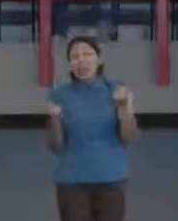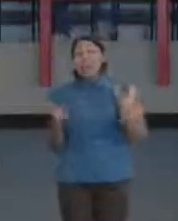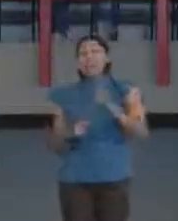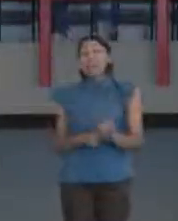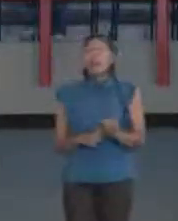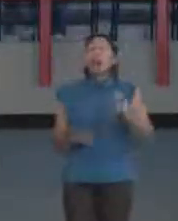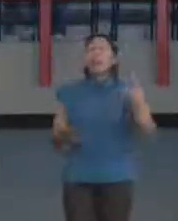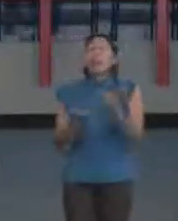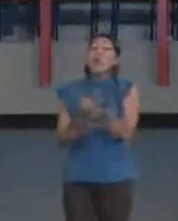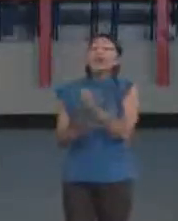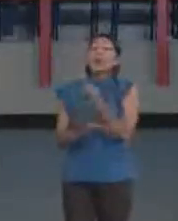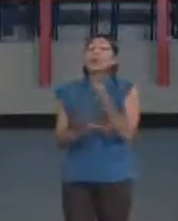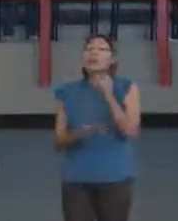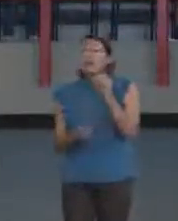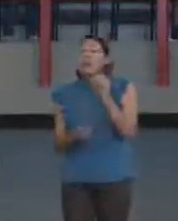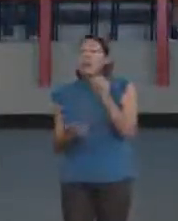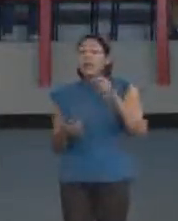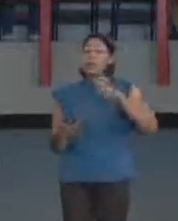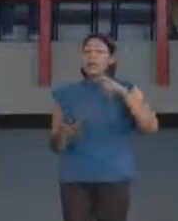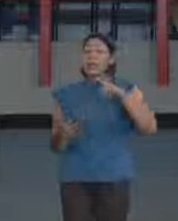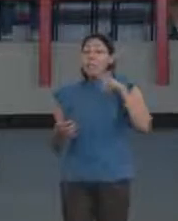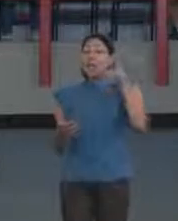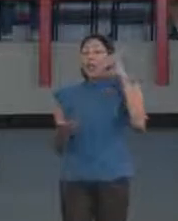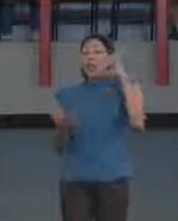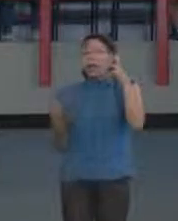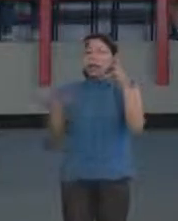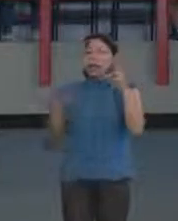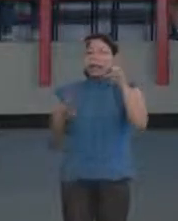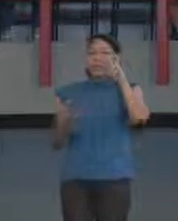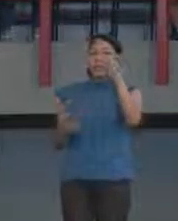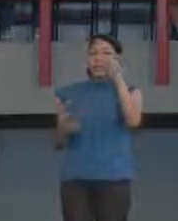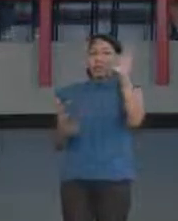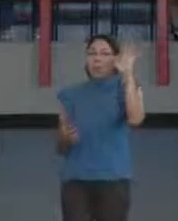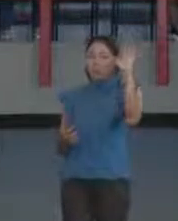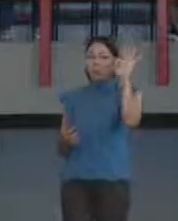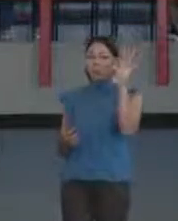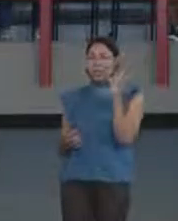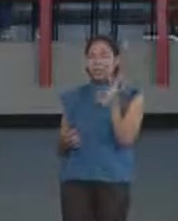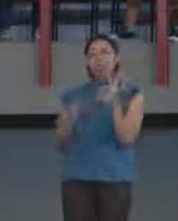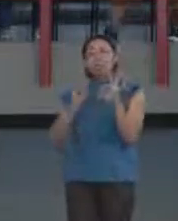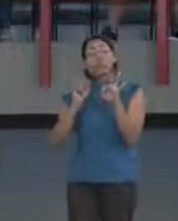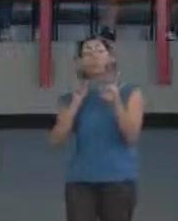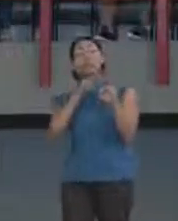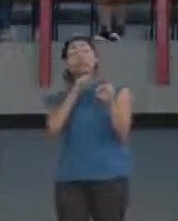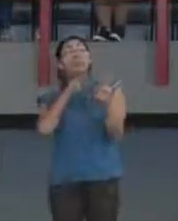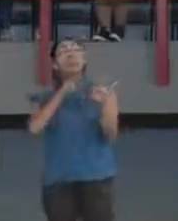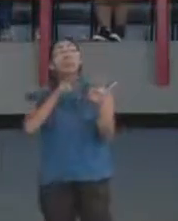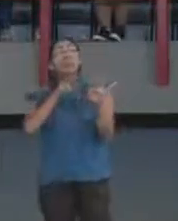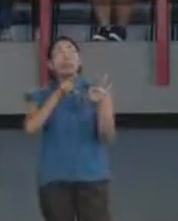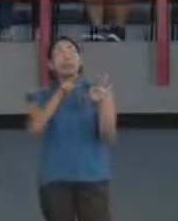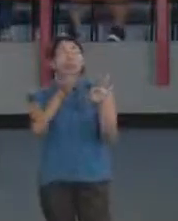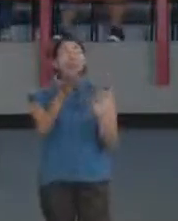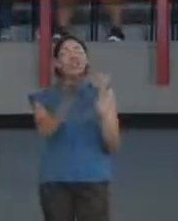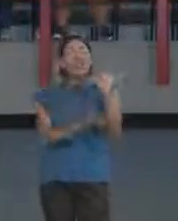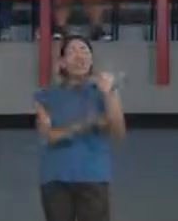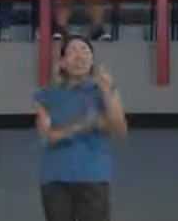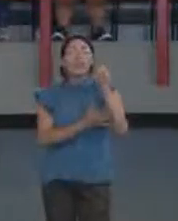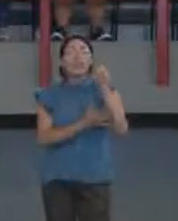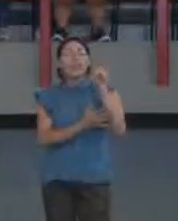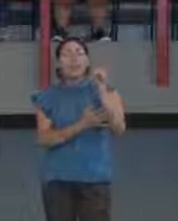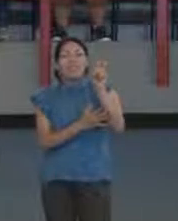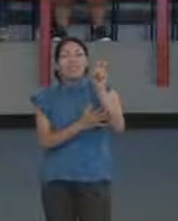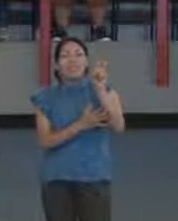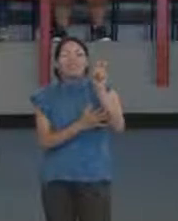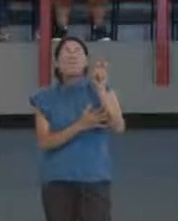acontecer? No lugar desses 5, que representa 5%, ia aparecer o quê? 15. Por que